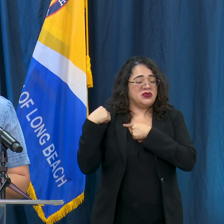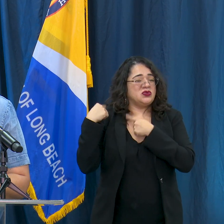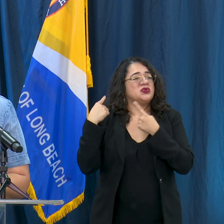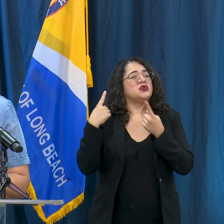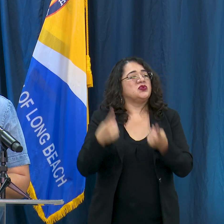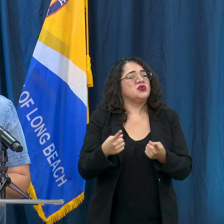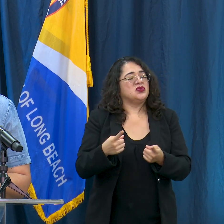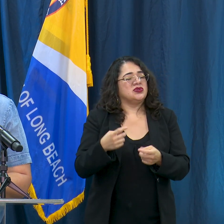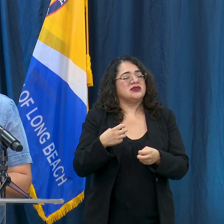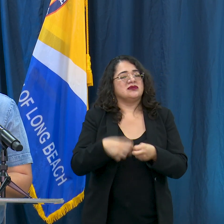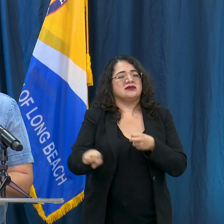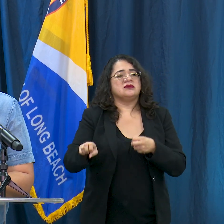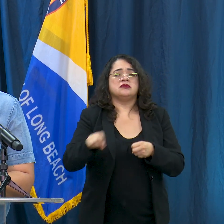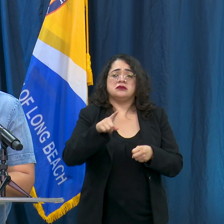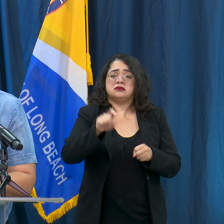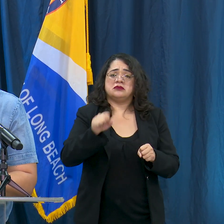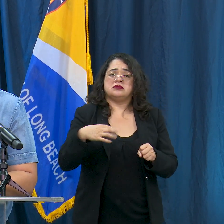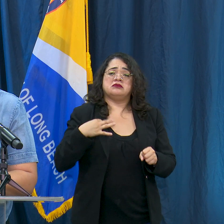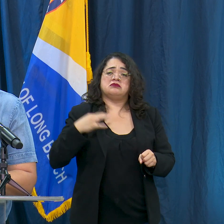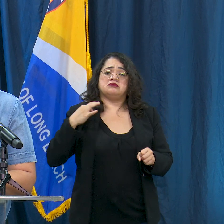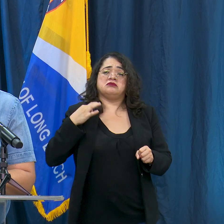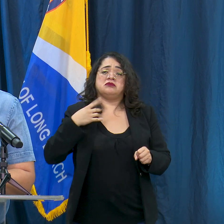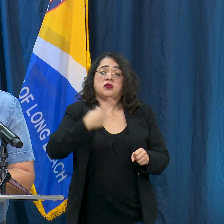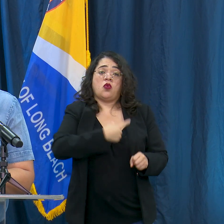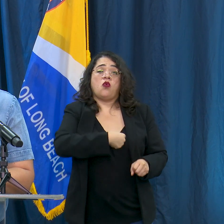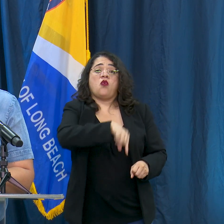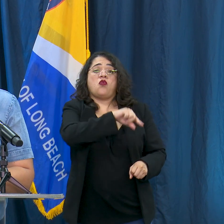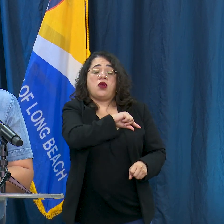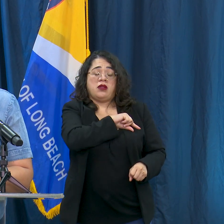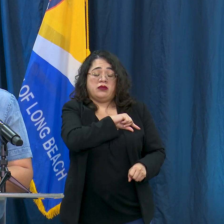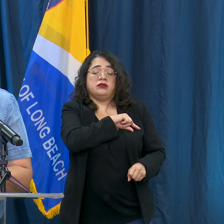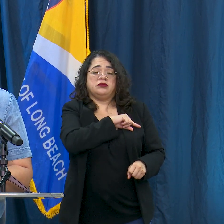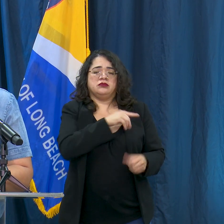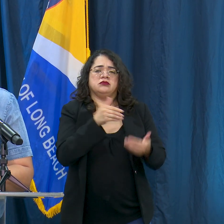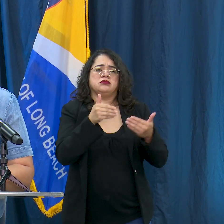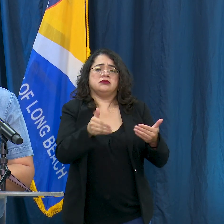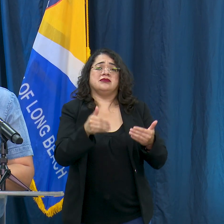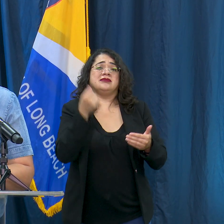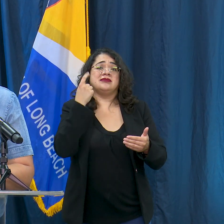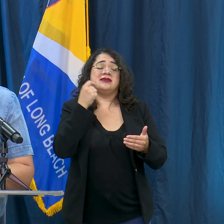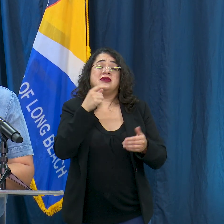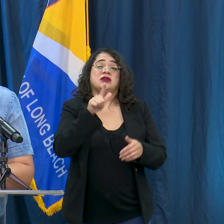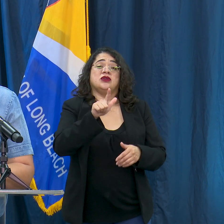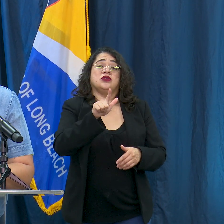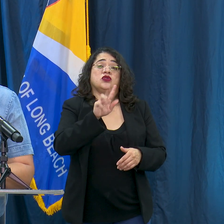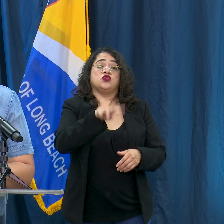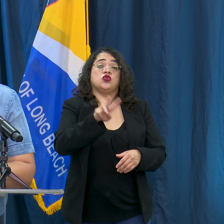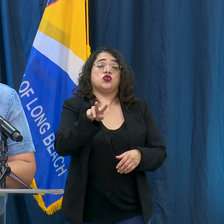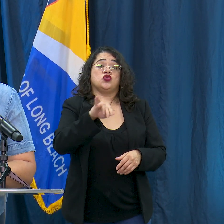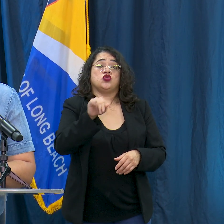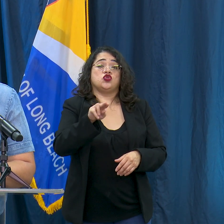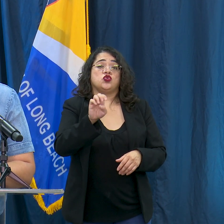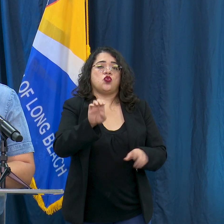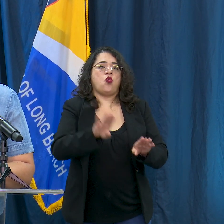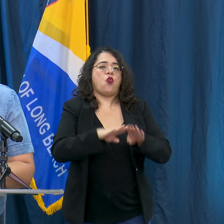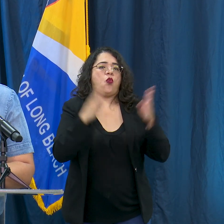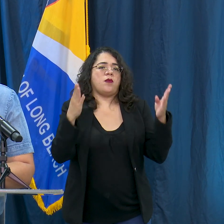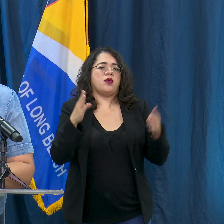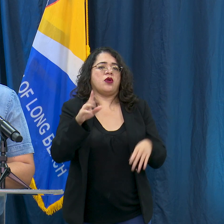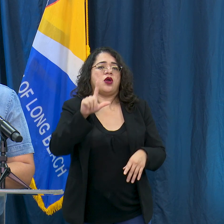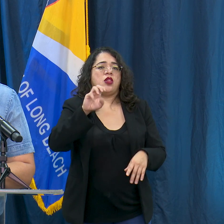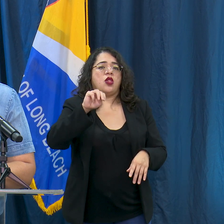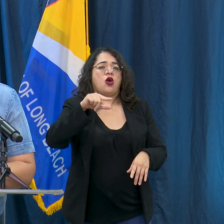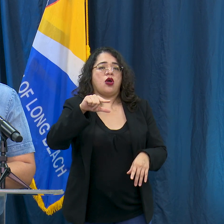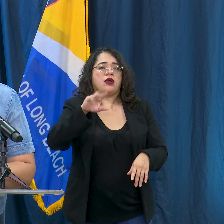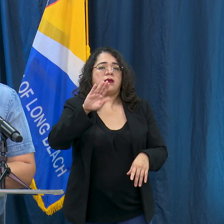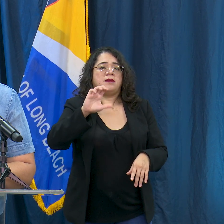podría ser elegible para esta asistencia y el periodo de solicitud para este programa comenzará el 22 de junio en